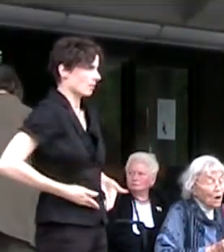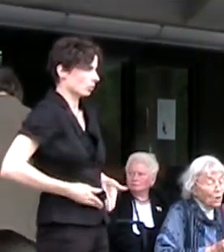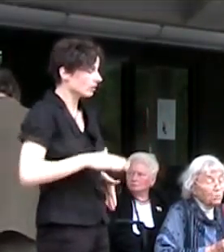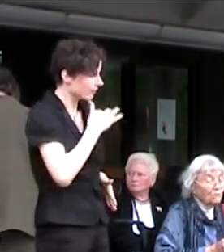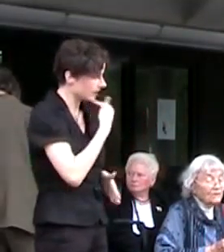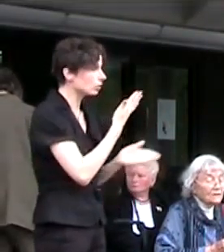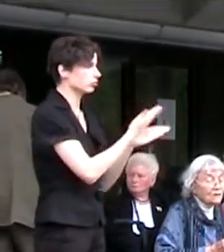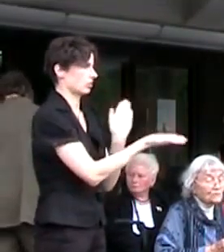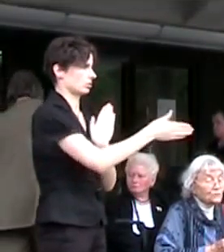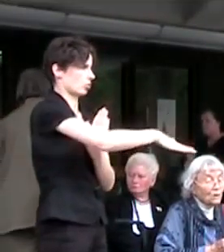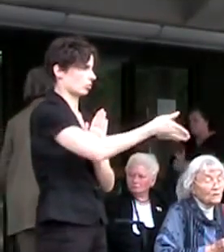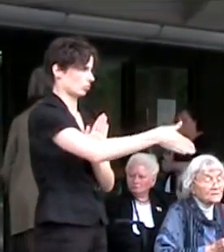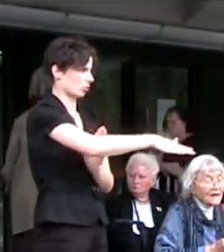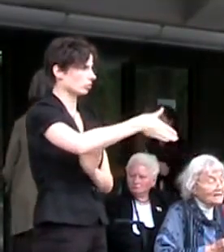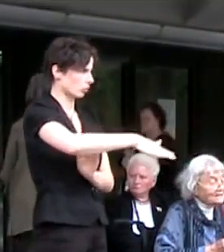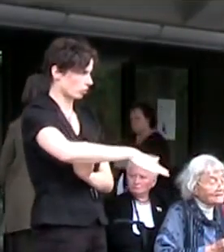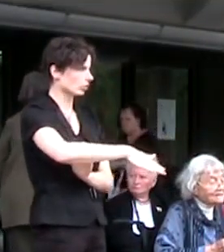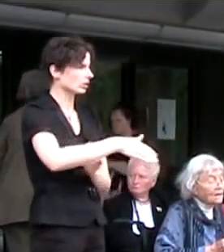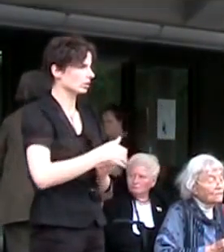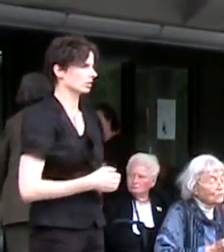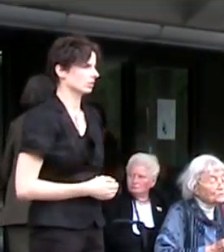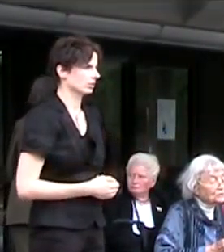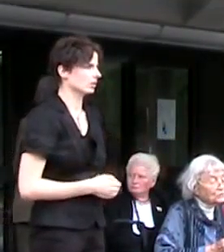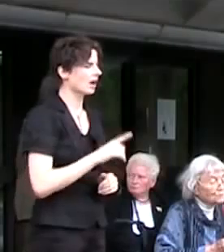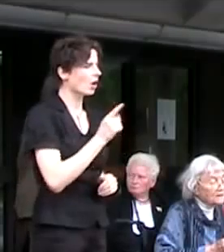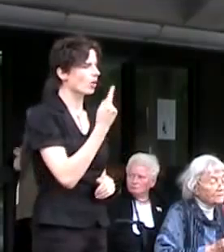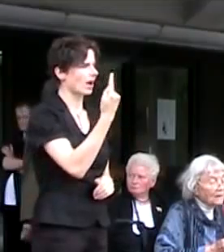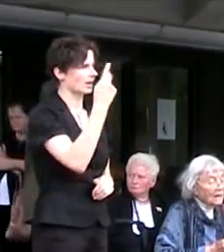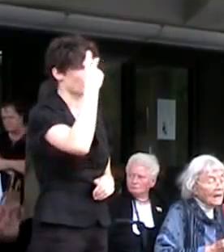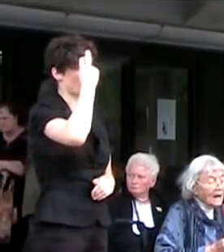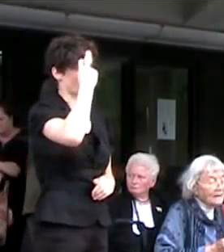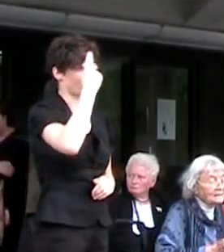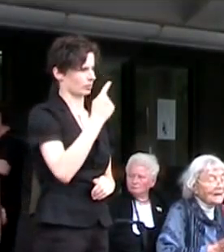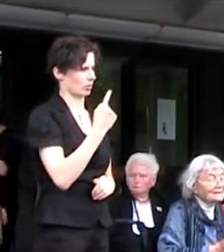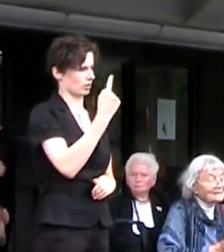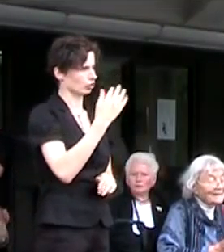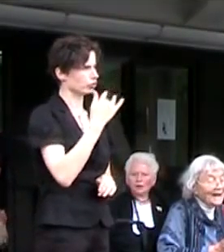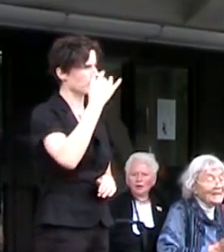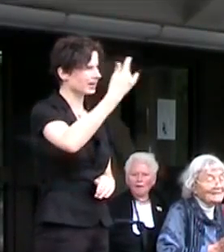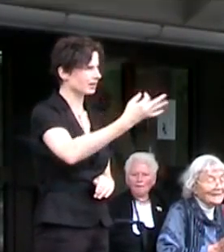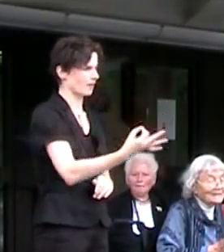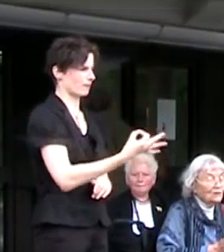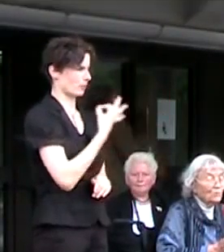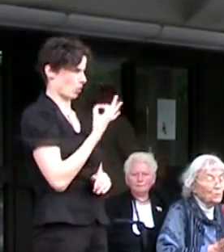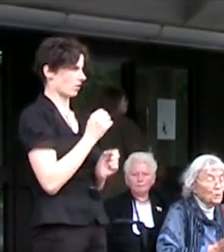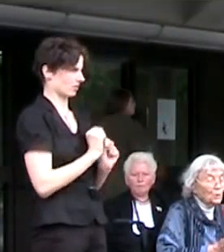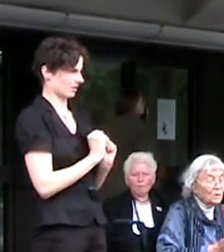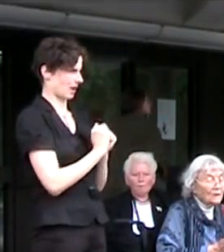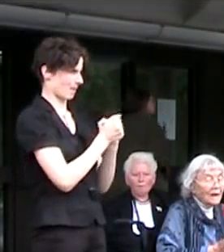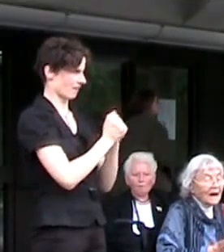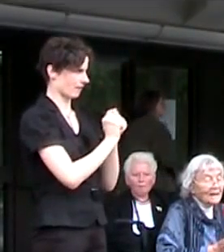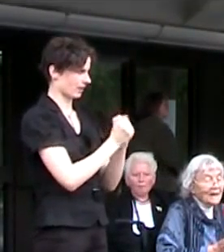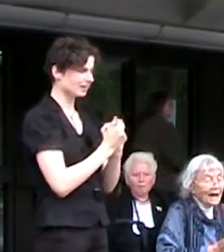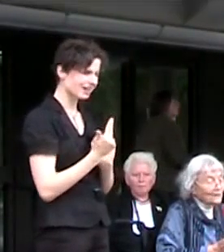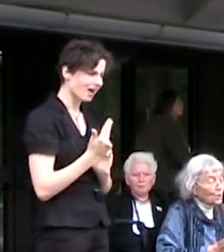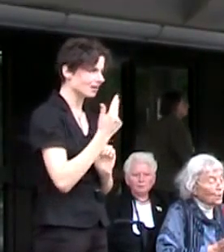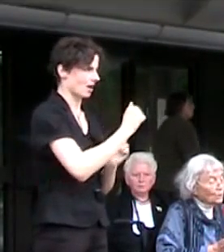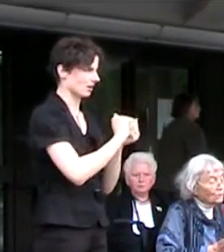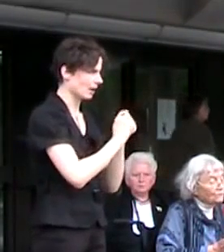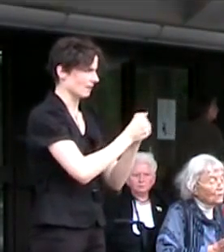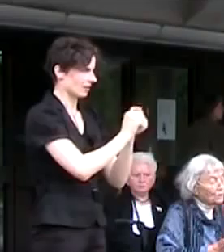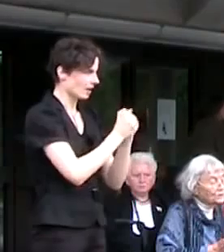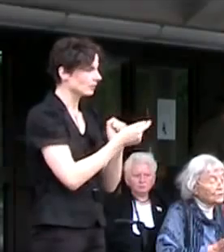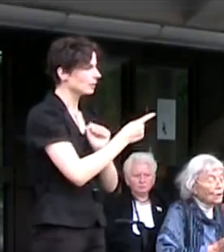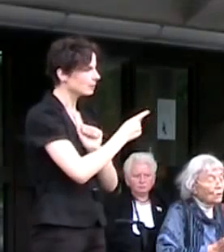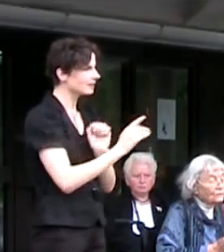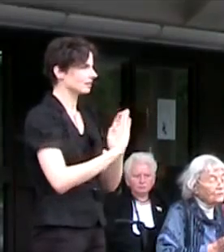kam auch Professor Klaus Dörners Einsatz für uns zu spät. Er hatte nach dreijährigen Bemühungen einer Anhörung